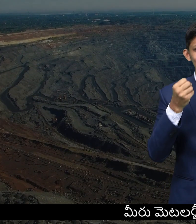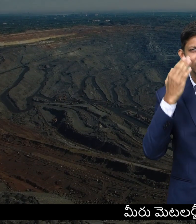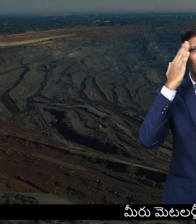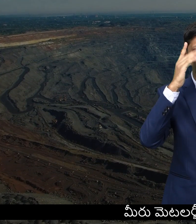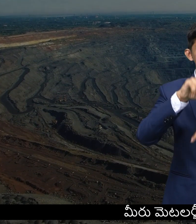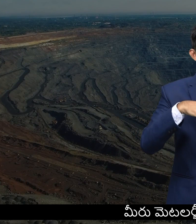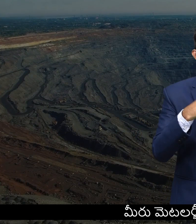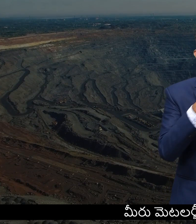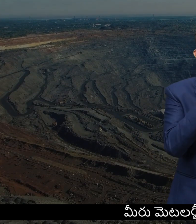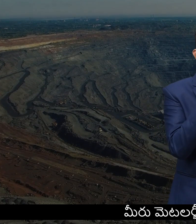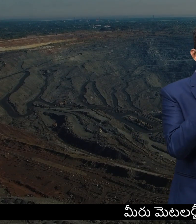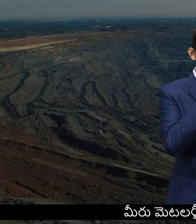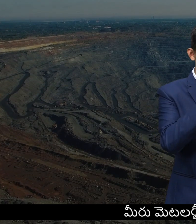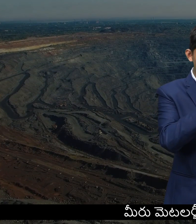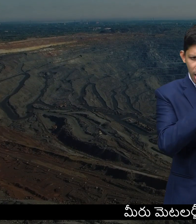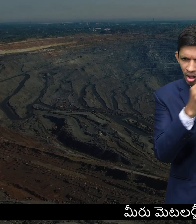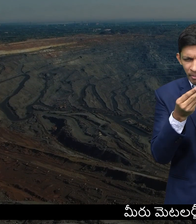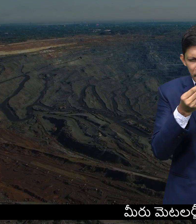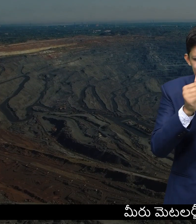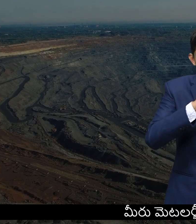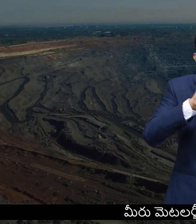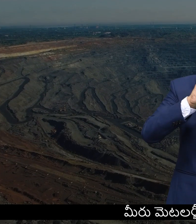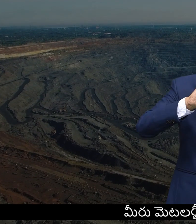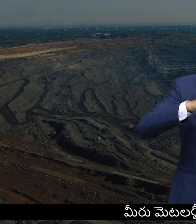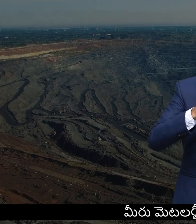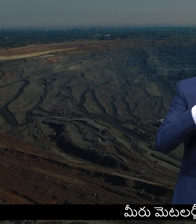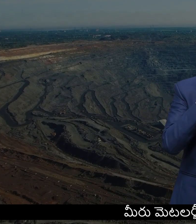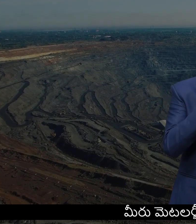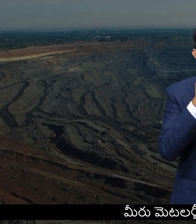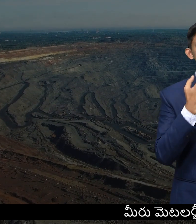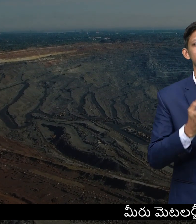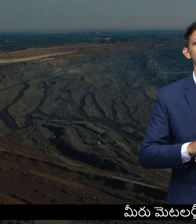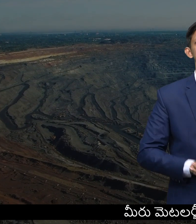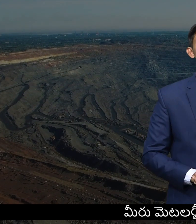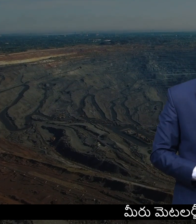చేసుకోవడానికి మీరు మెటలర్జీ గురించి తెలుసుకోవాలి.